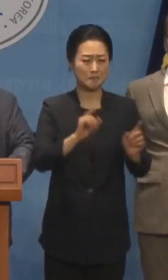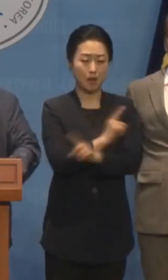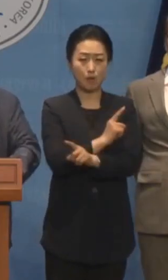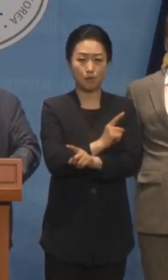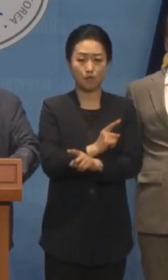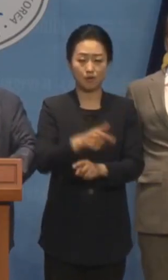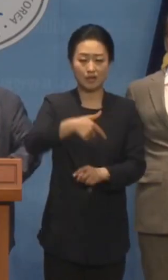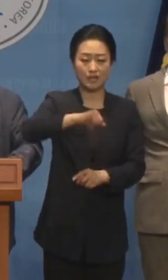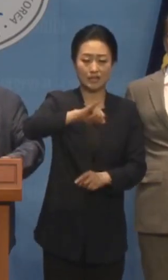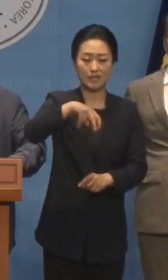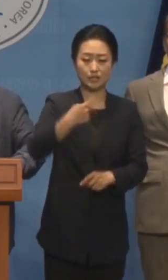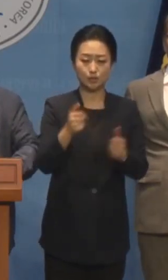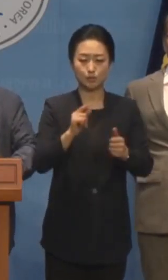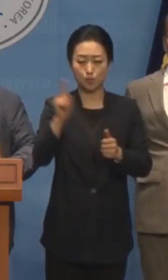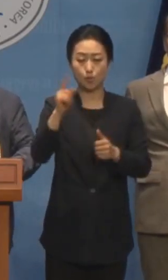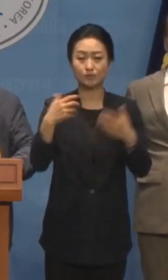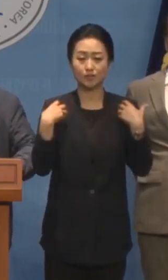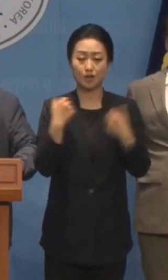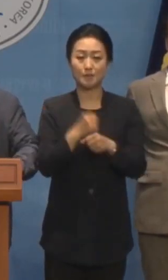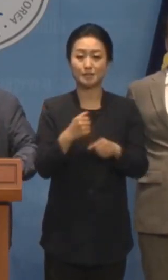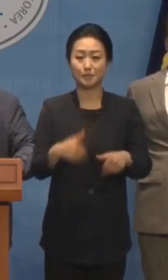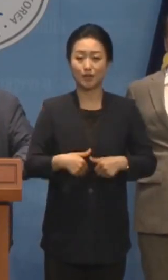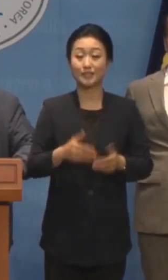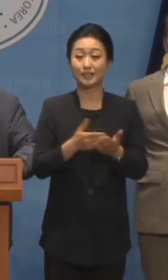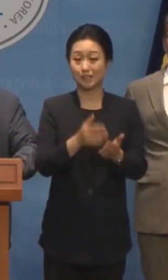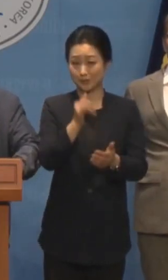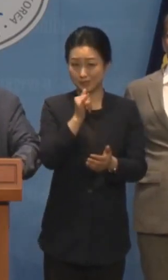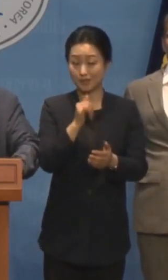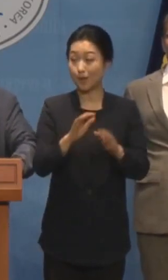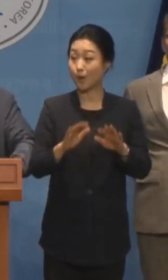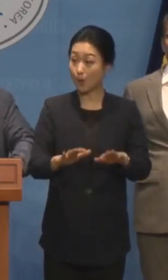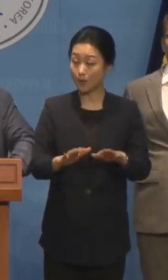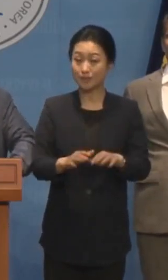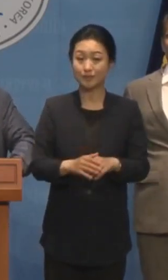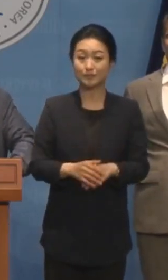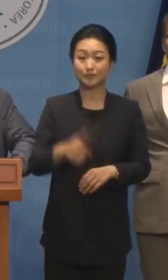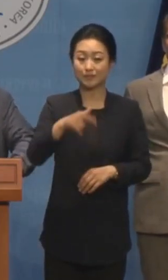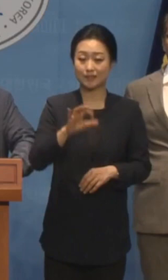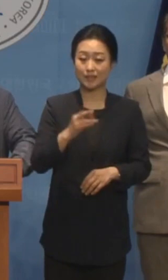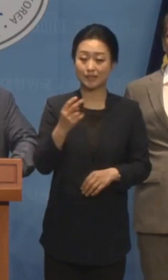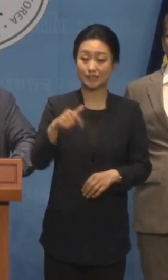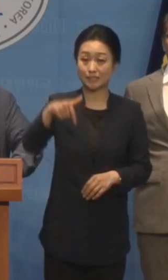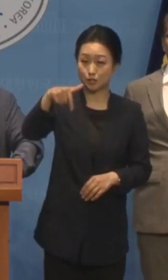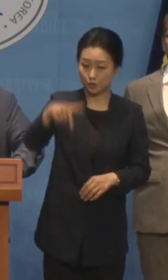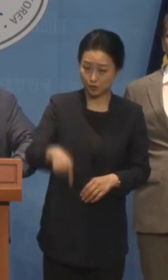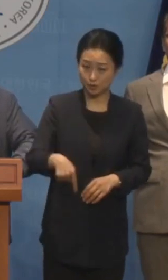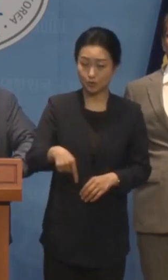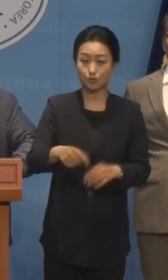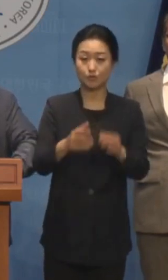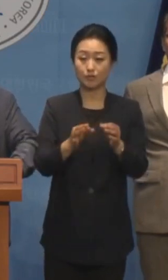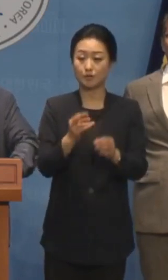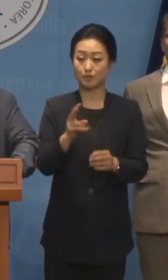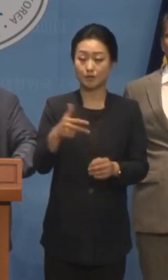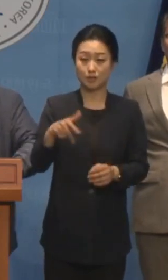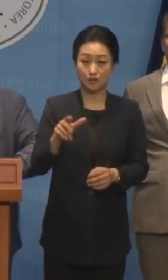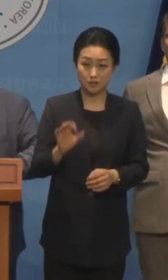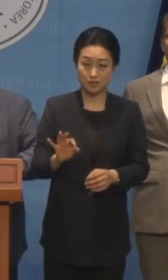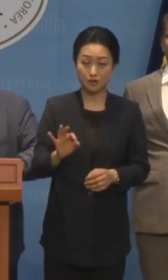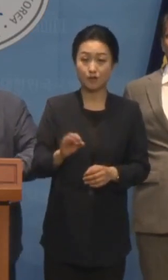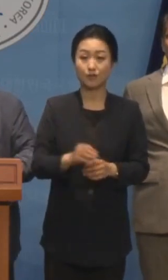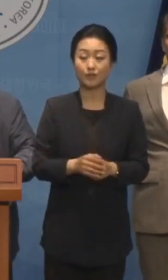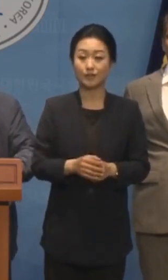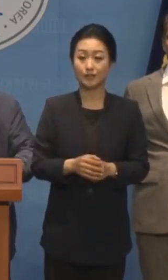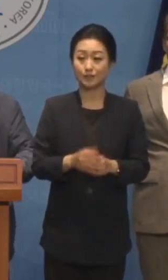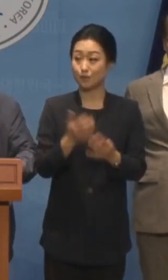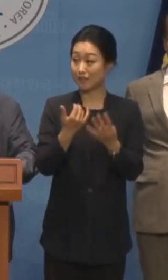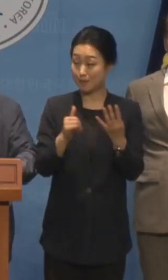비등한 것입니다. 예, 오늘 저희들 기자회견 강덕구 의원님, 김현정 의원님, 정우로 의원님, 김준영 의원님 네